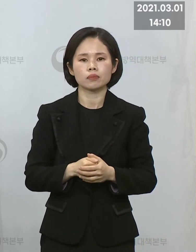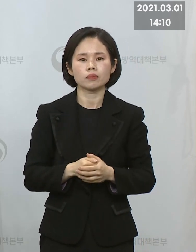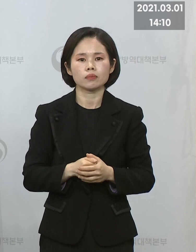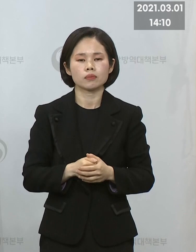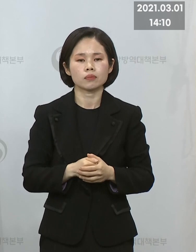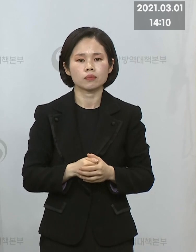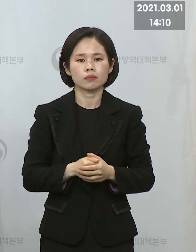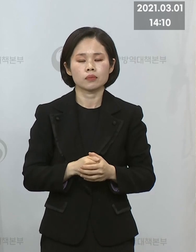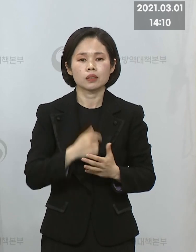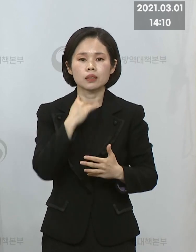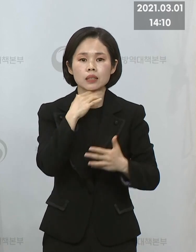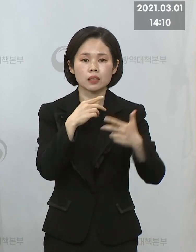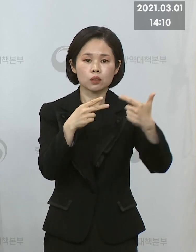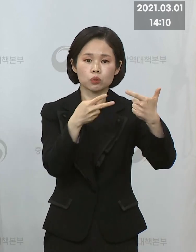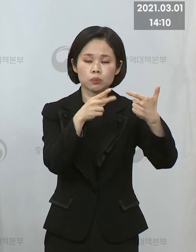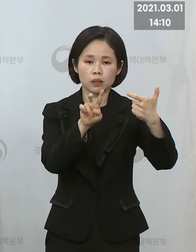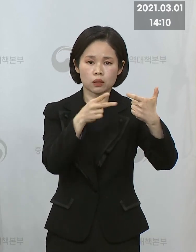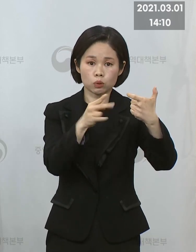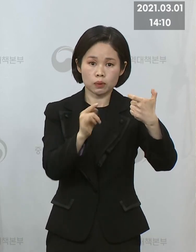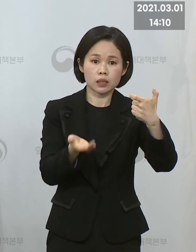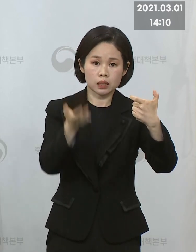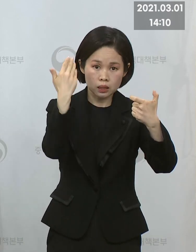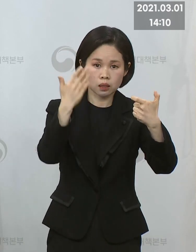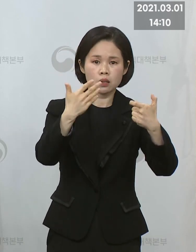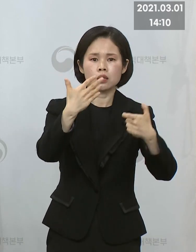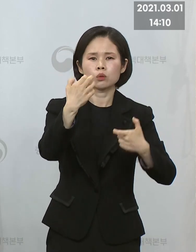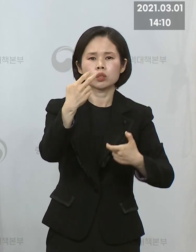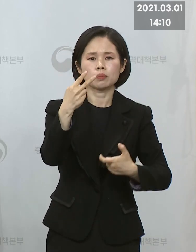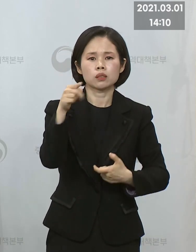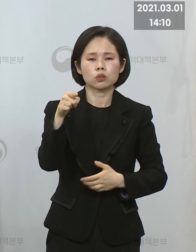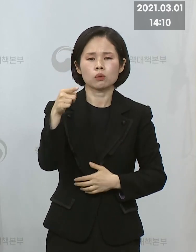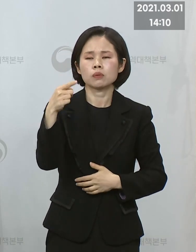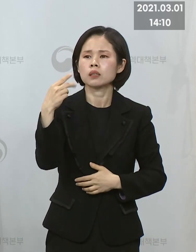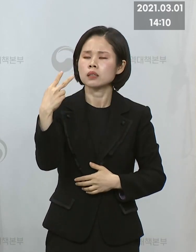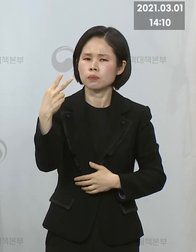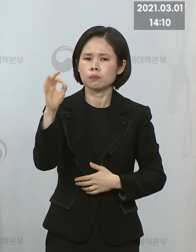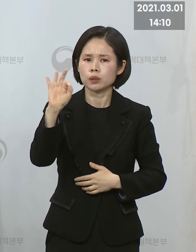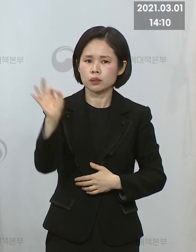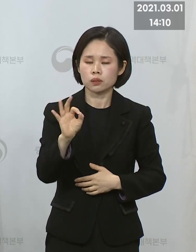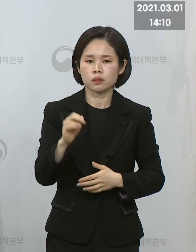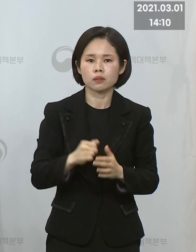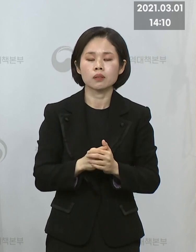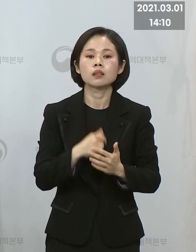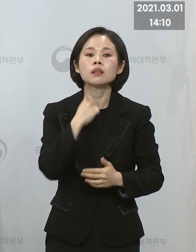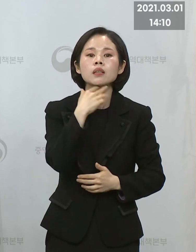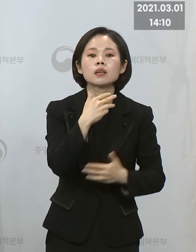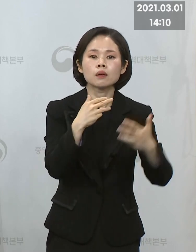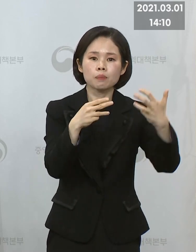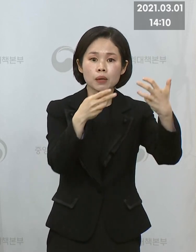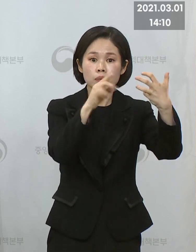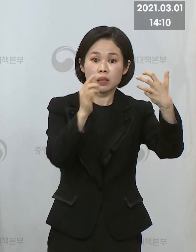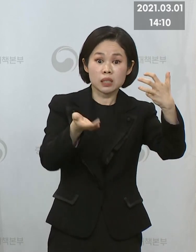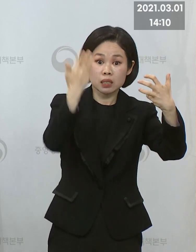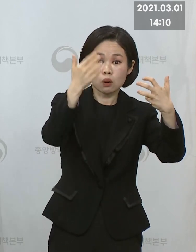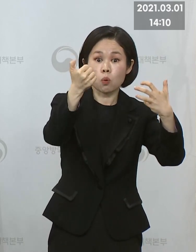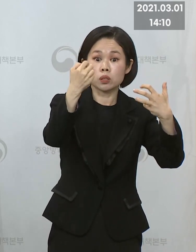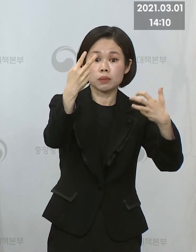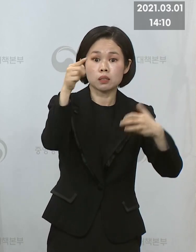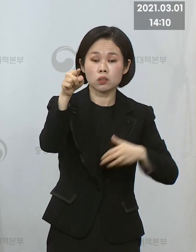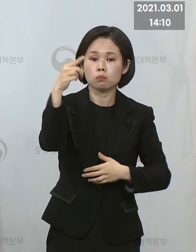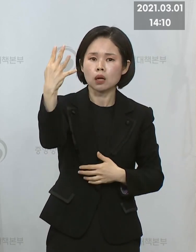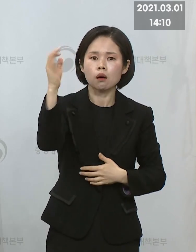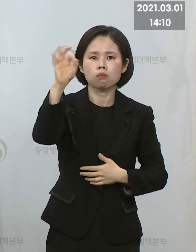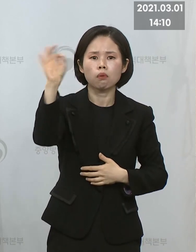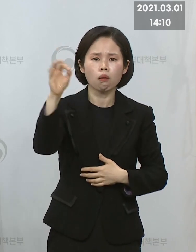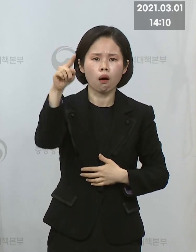사망하셨습니다. 60세 이상의 어르신이 92.9%였으며 80대 이상이 특히